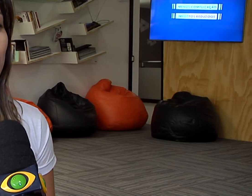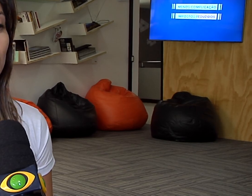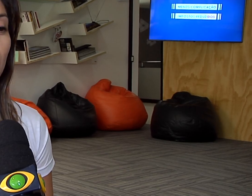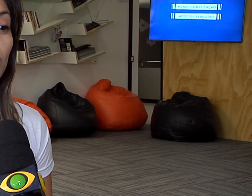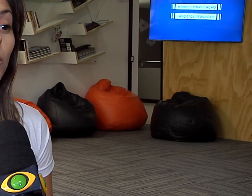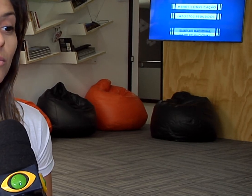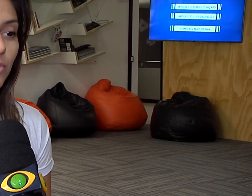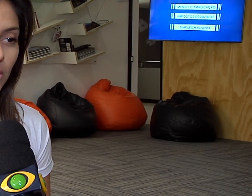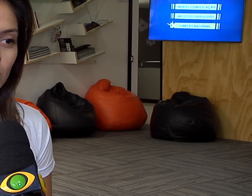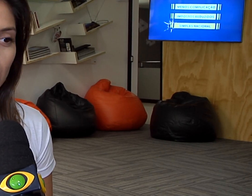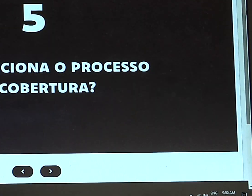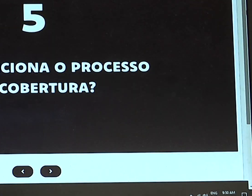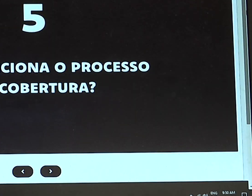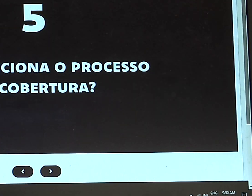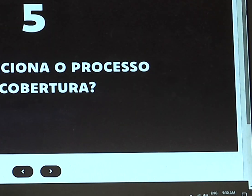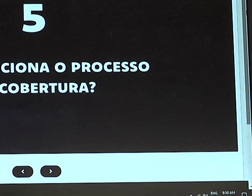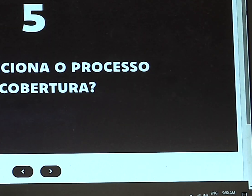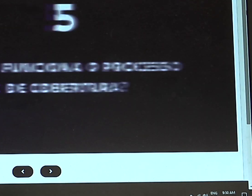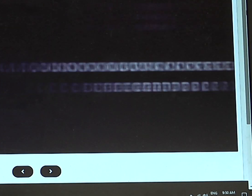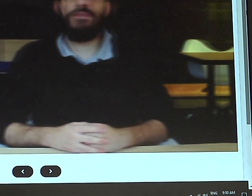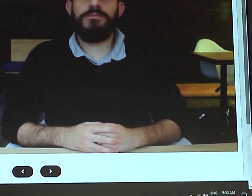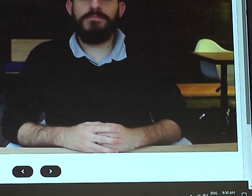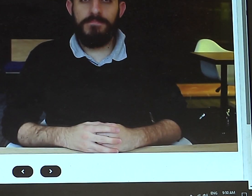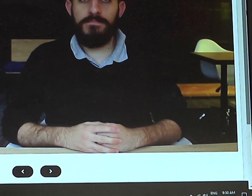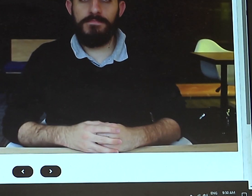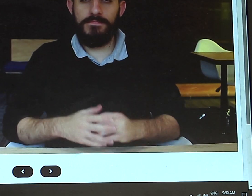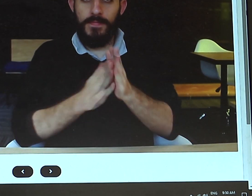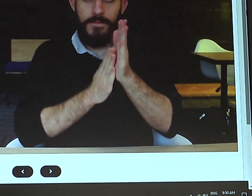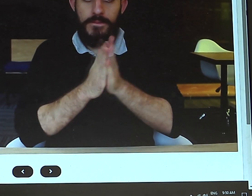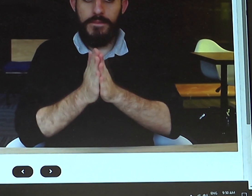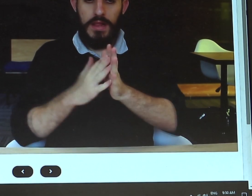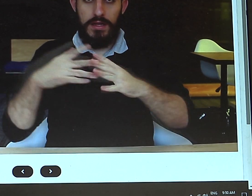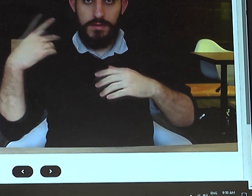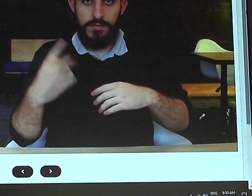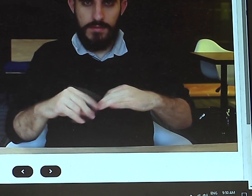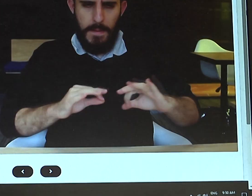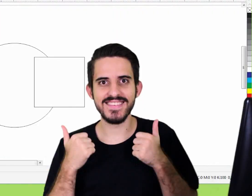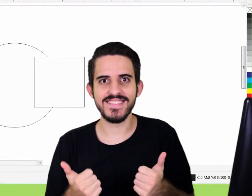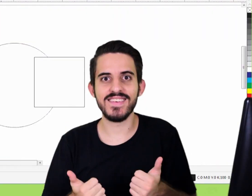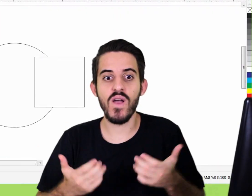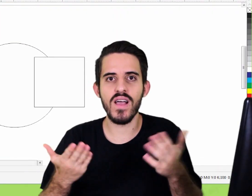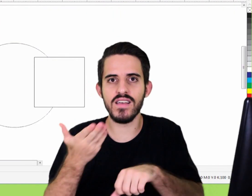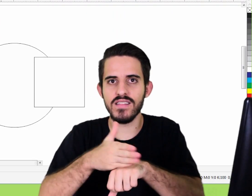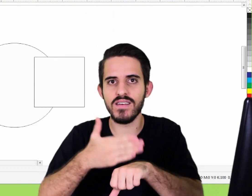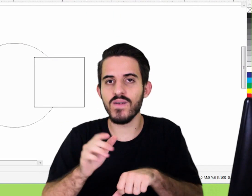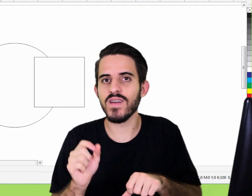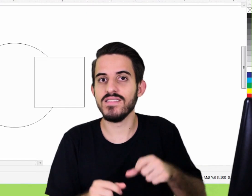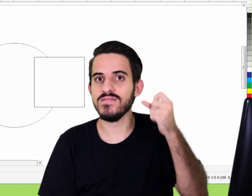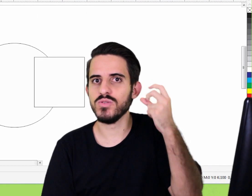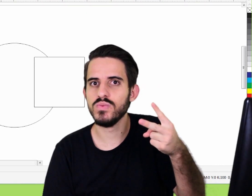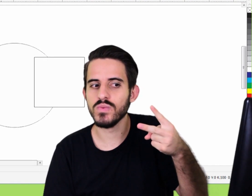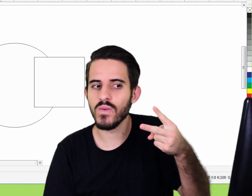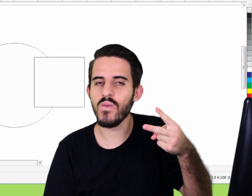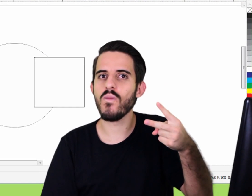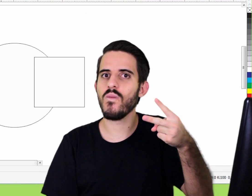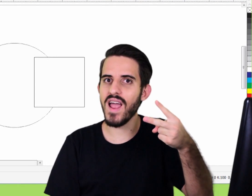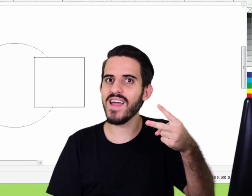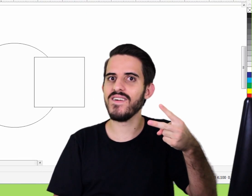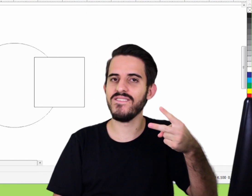voltado para ouvinte. Além de oferecer a capacitação para pessoas surdas, a plataforma também tem o objetivo de trabalhar com profissionais surdos